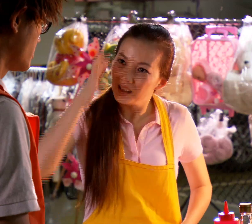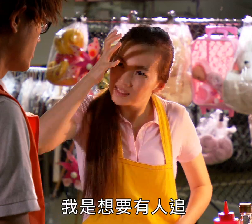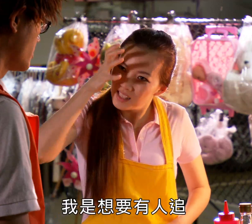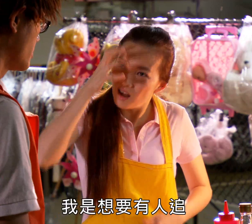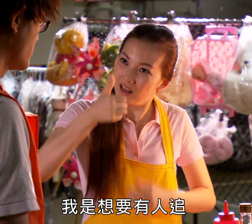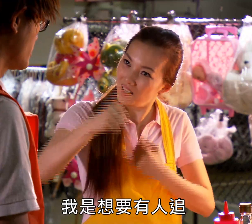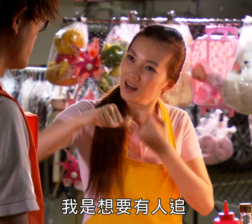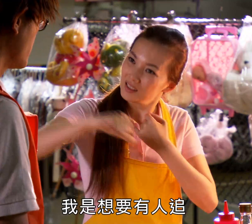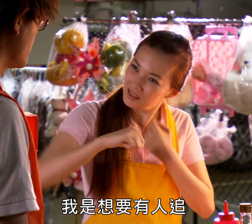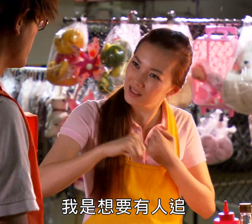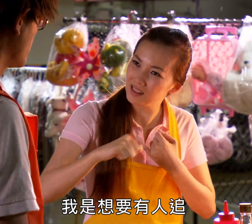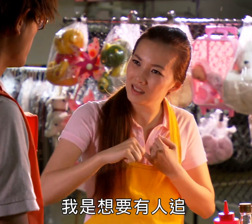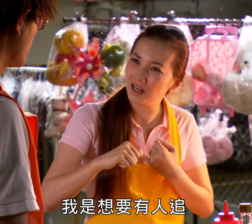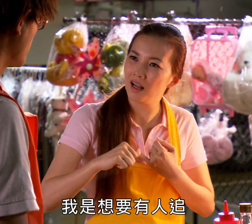我是想要有人追。